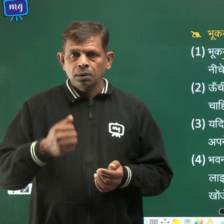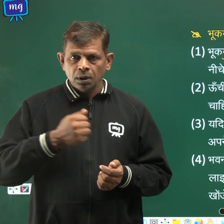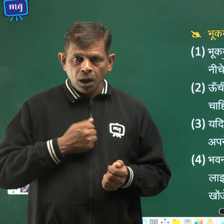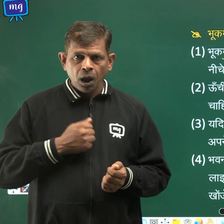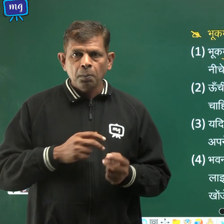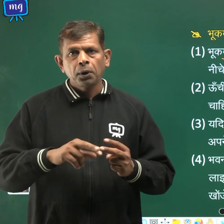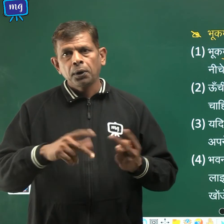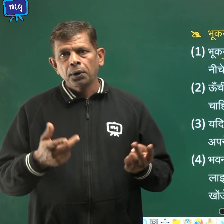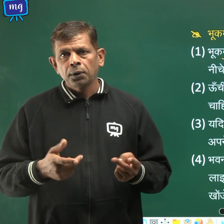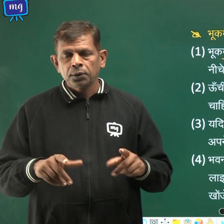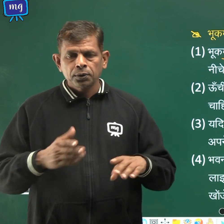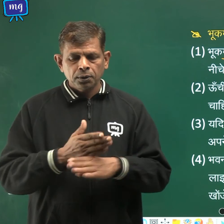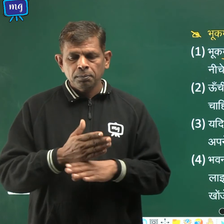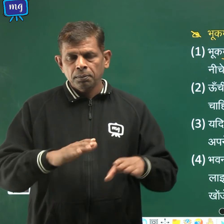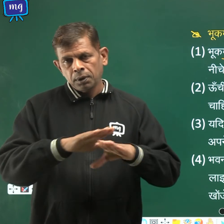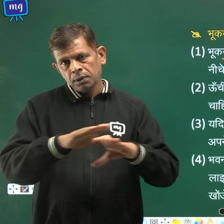हमें किसी मेज के